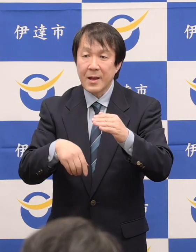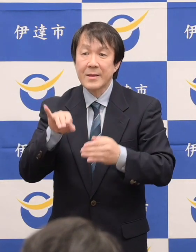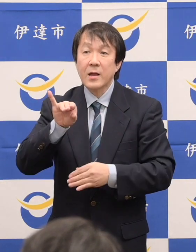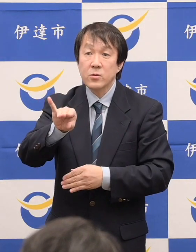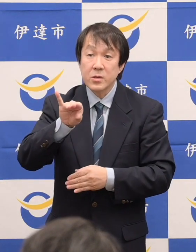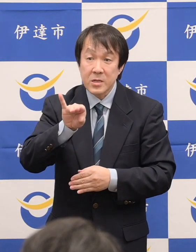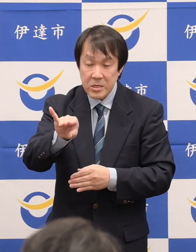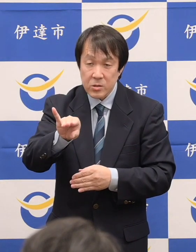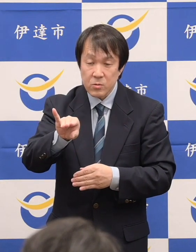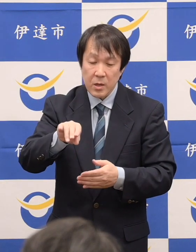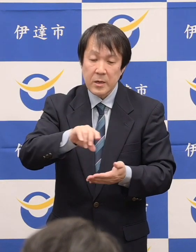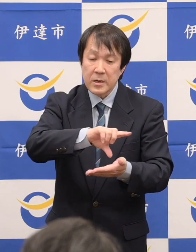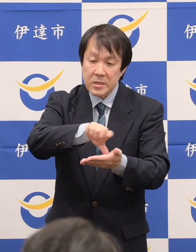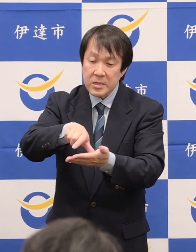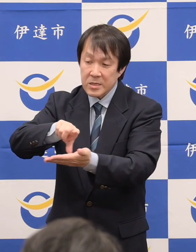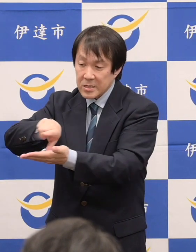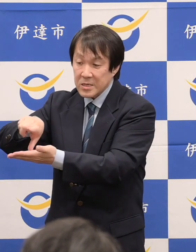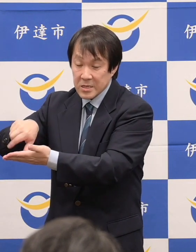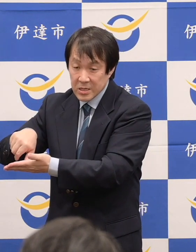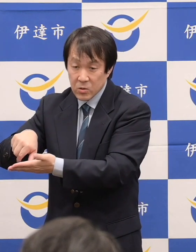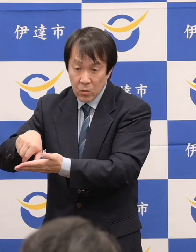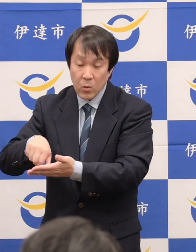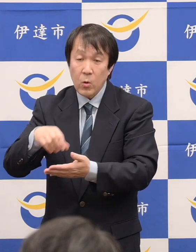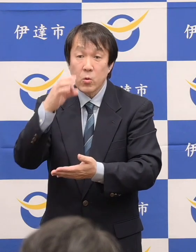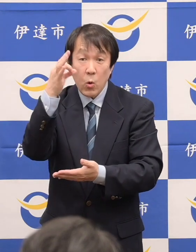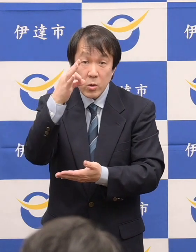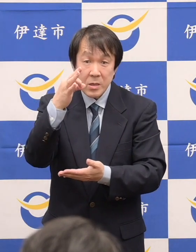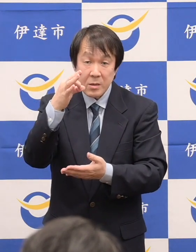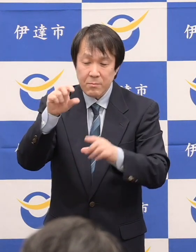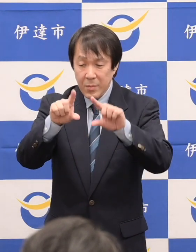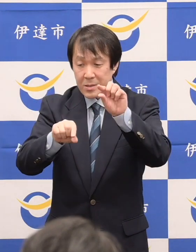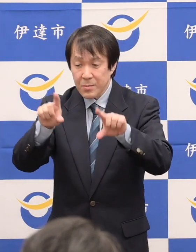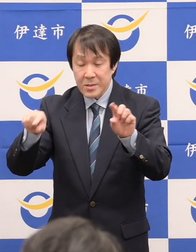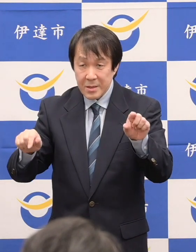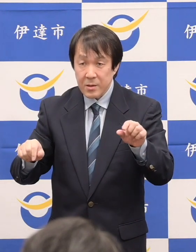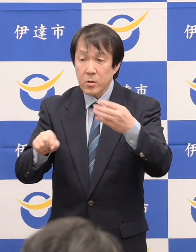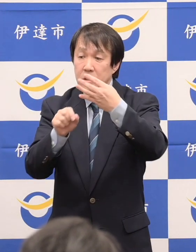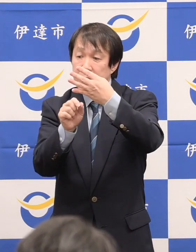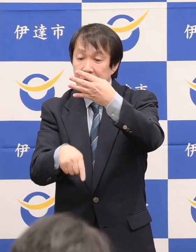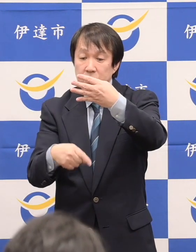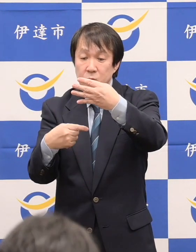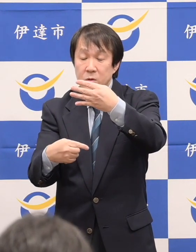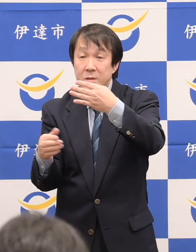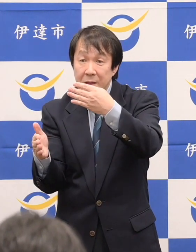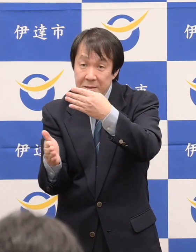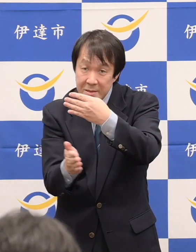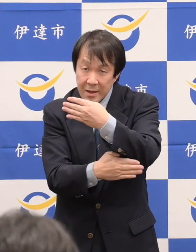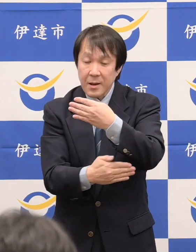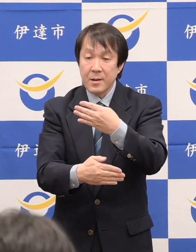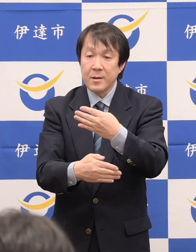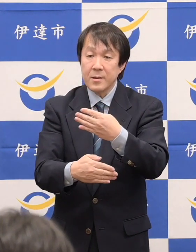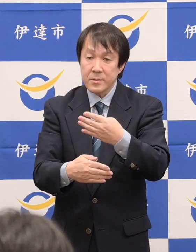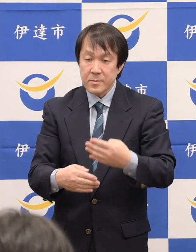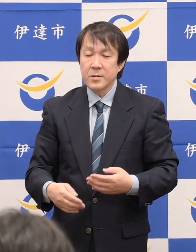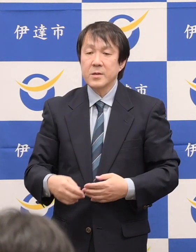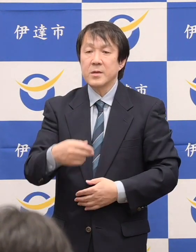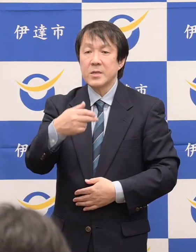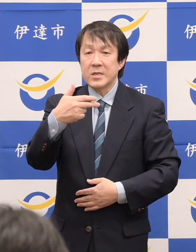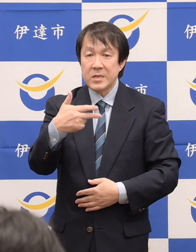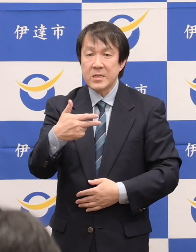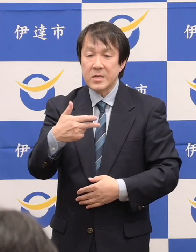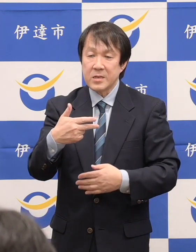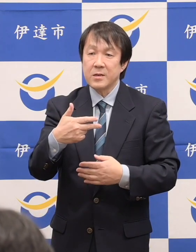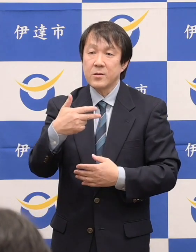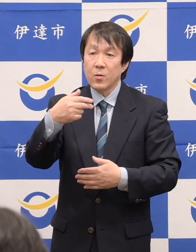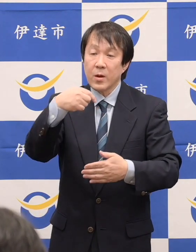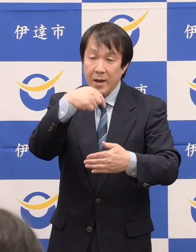により市条項の料金が異なっていましたが、4月1日より市条項の 著者